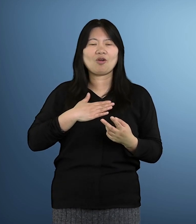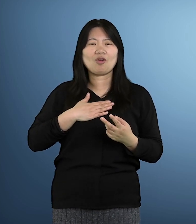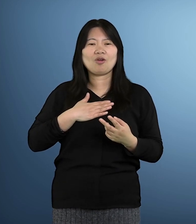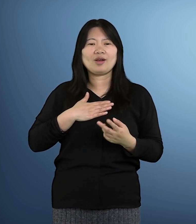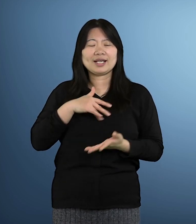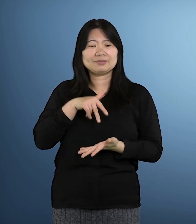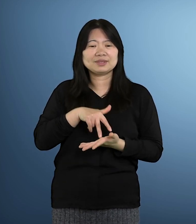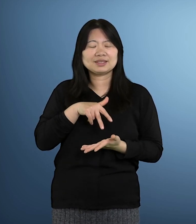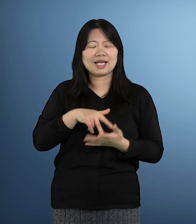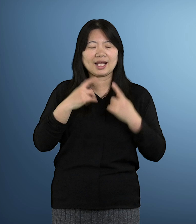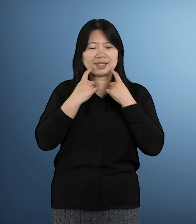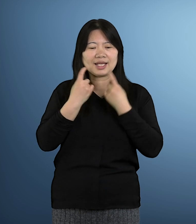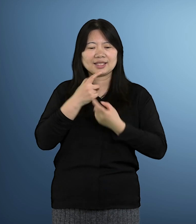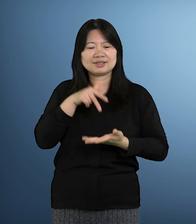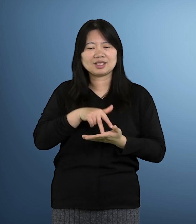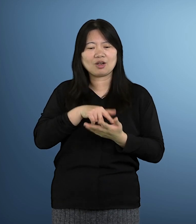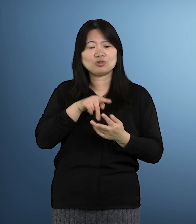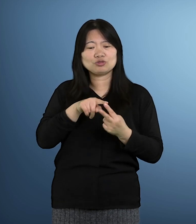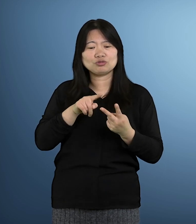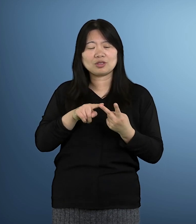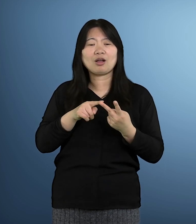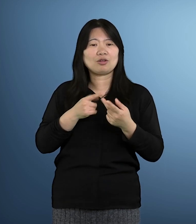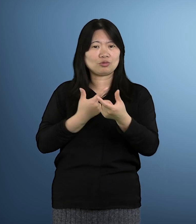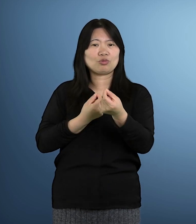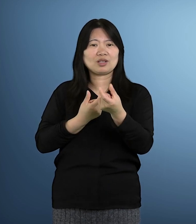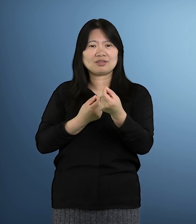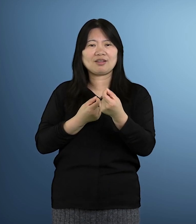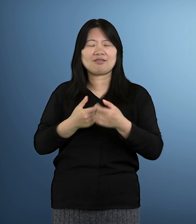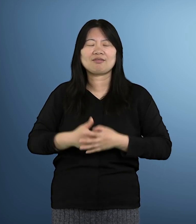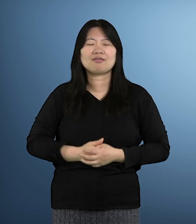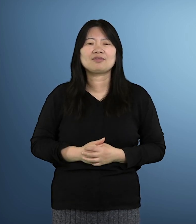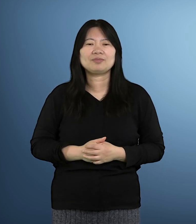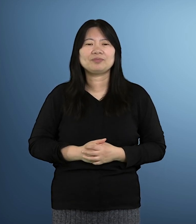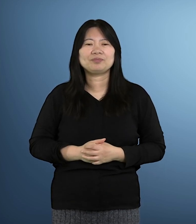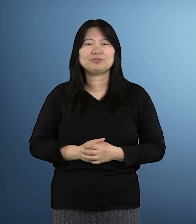다 맞습니다.